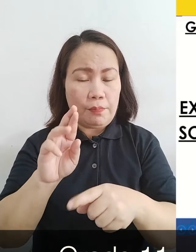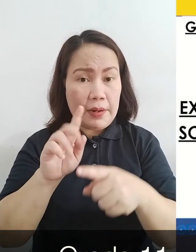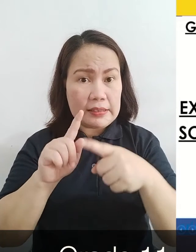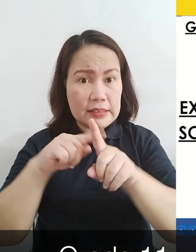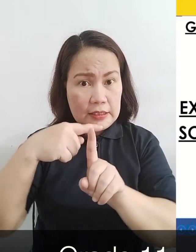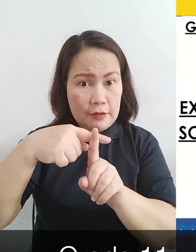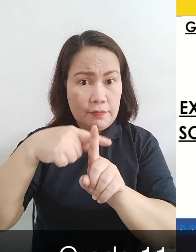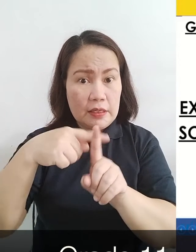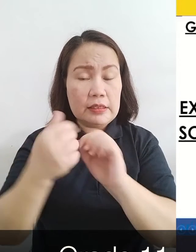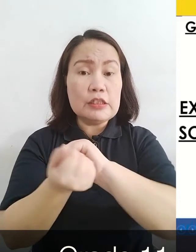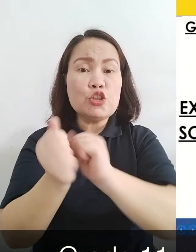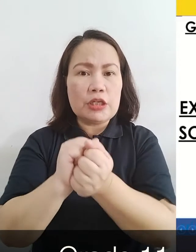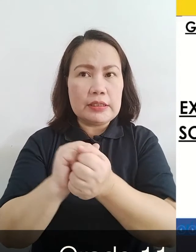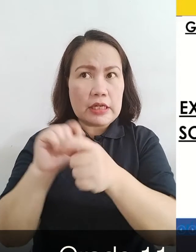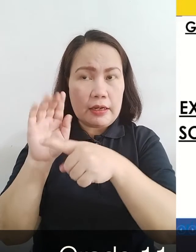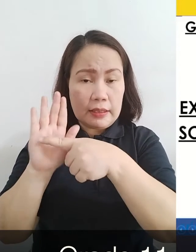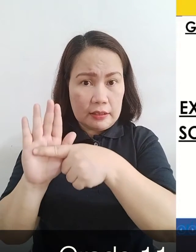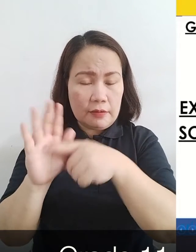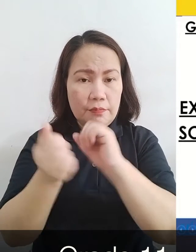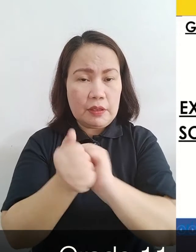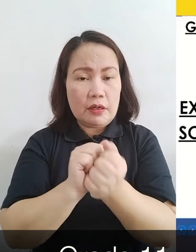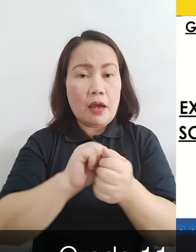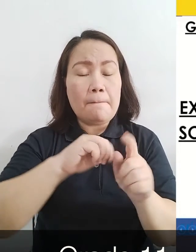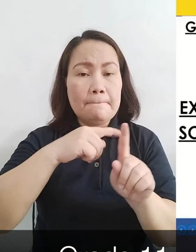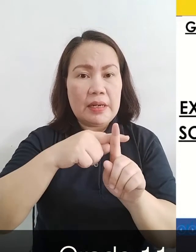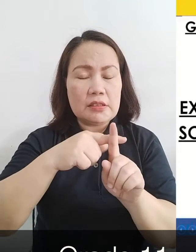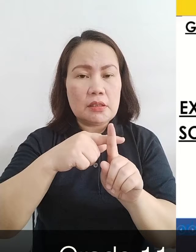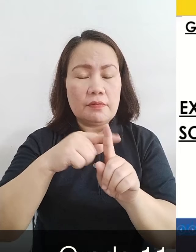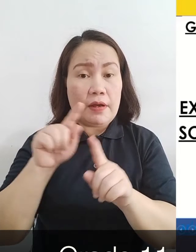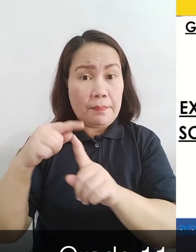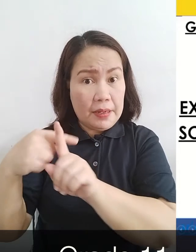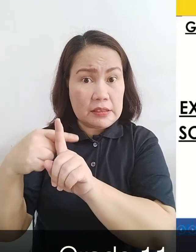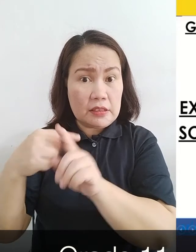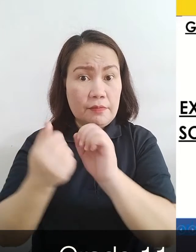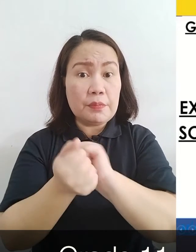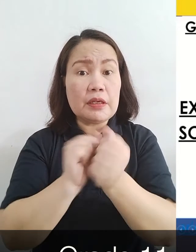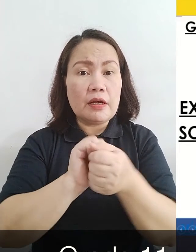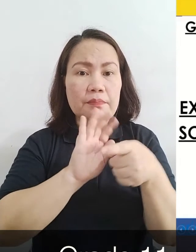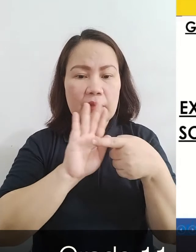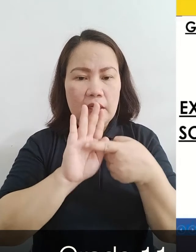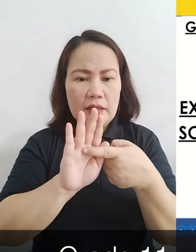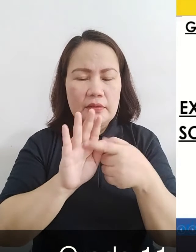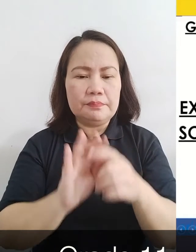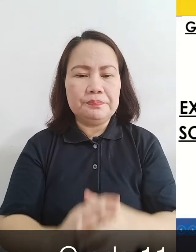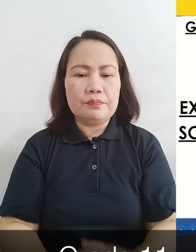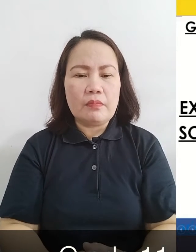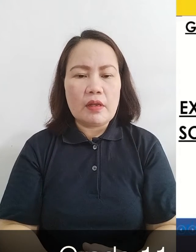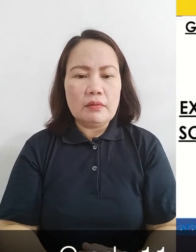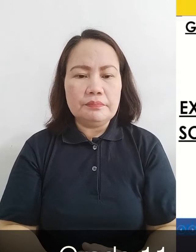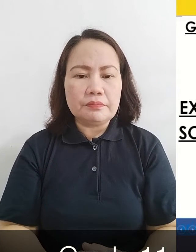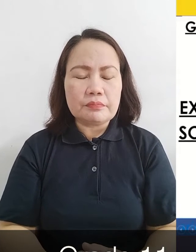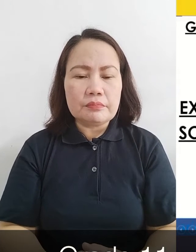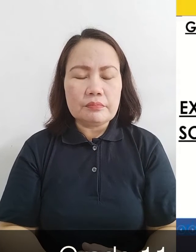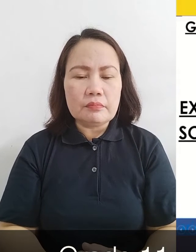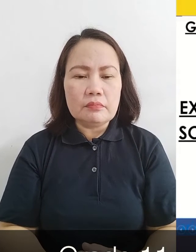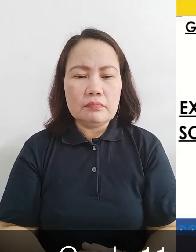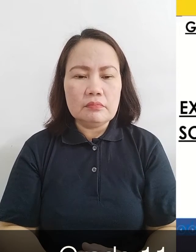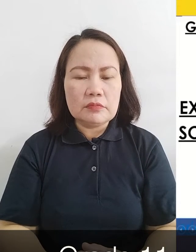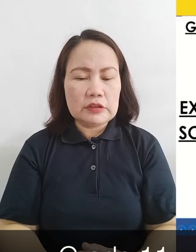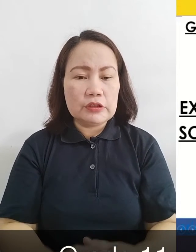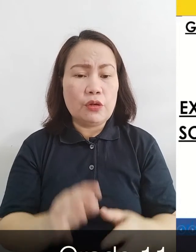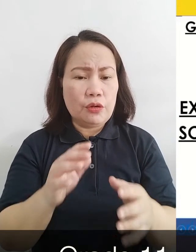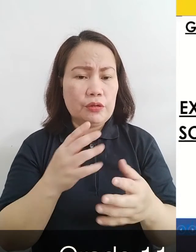nalagyan natin, mas maganda, para di kayo, di nyo makaligtaan na i-change yung sign ng